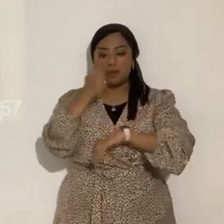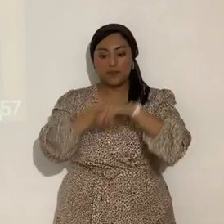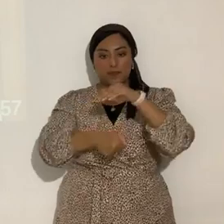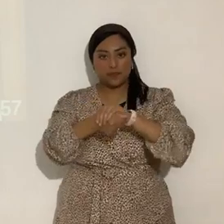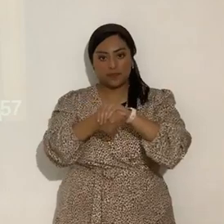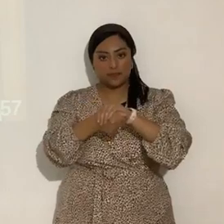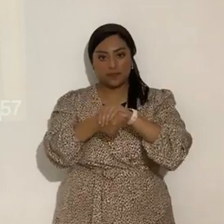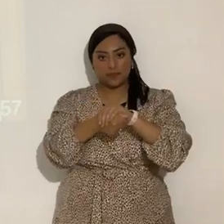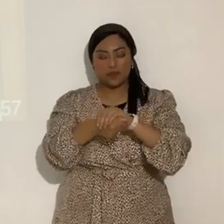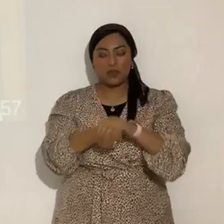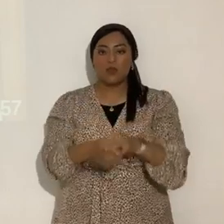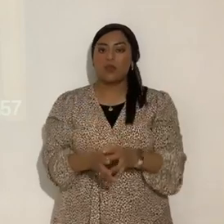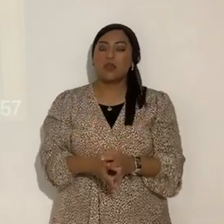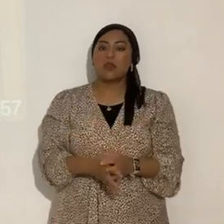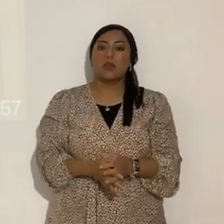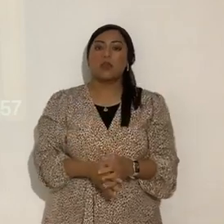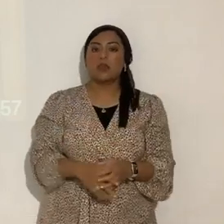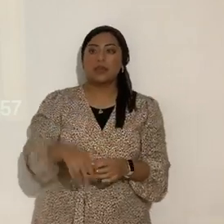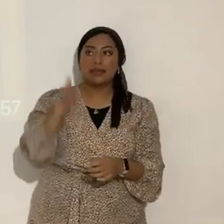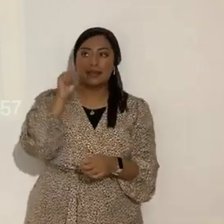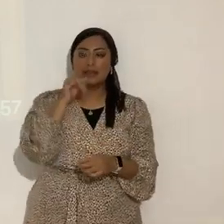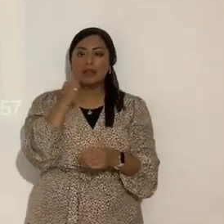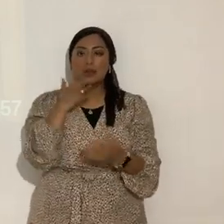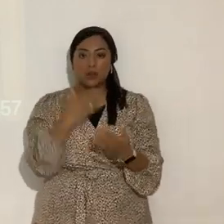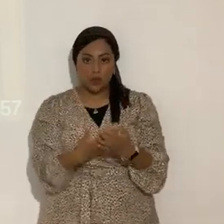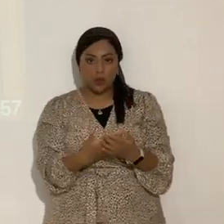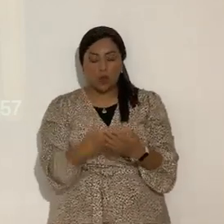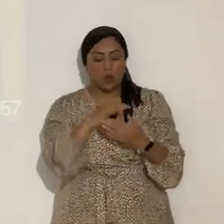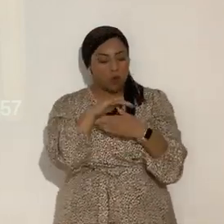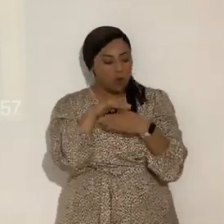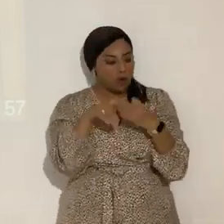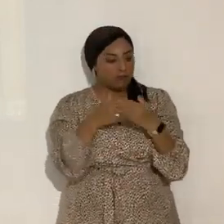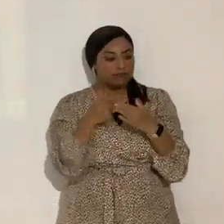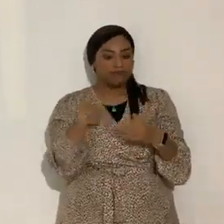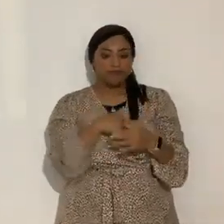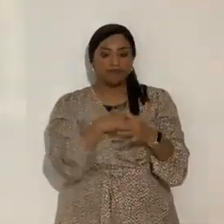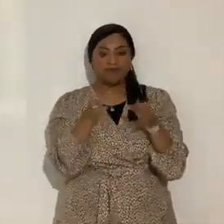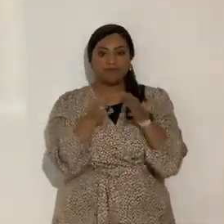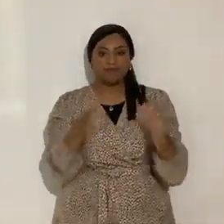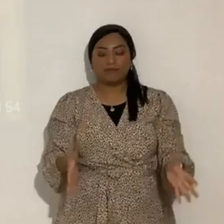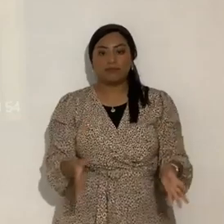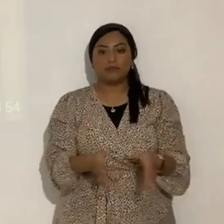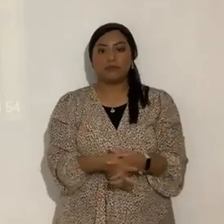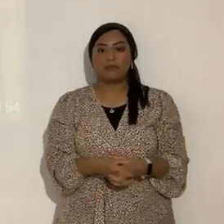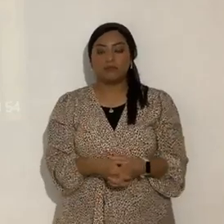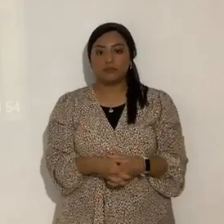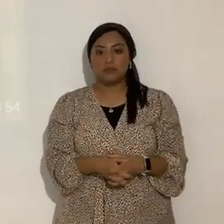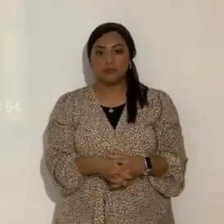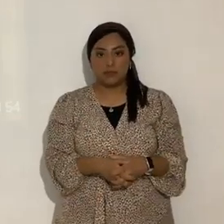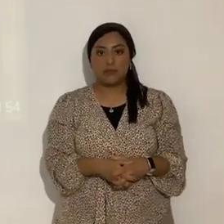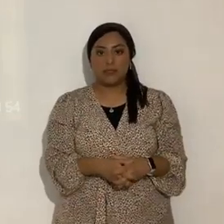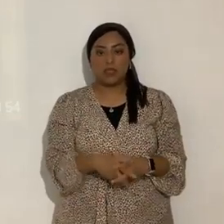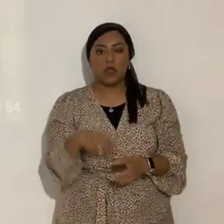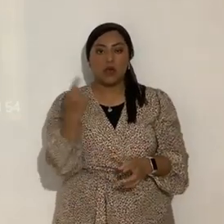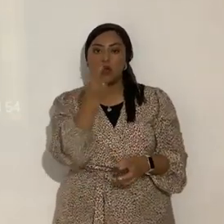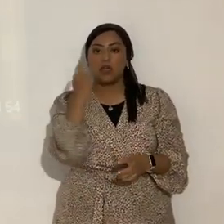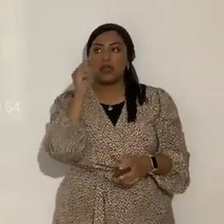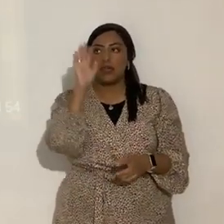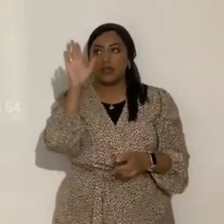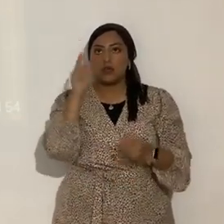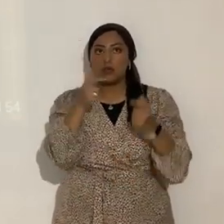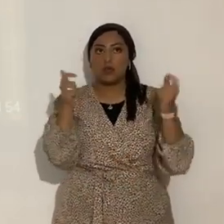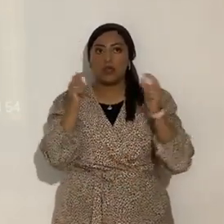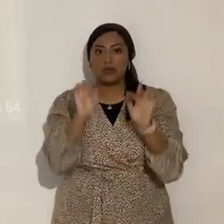guardados, y no porque lo merezcamos, sino porque Él es bueno, porque todos somos indignos, empezando por mí. Simplemente es por gracia